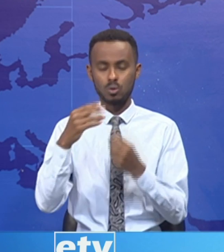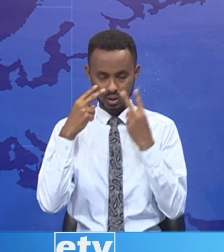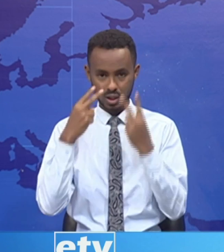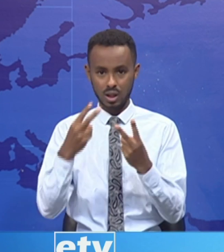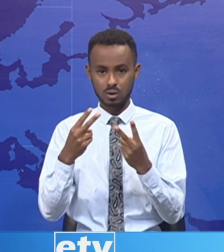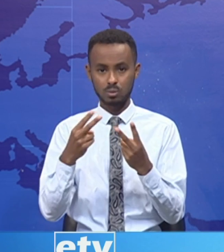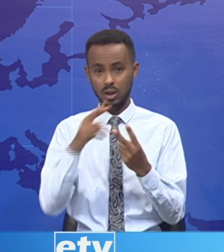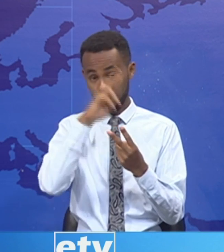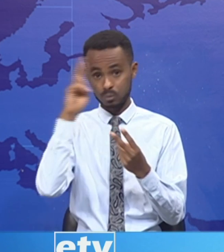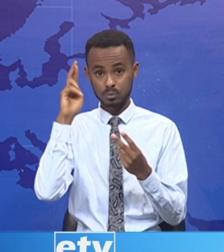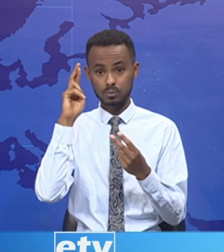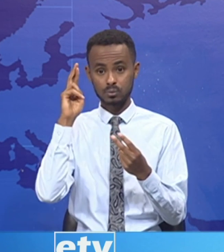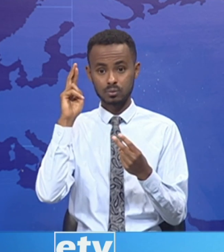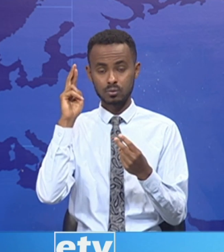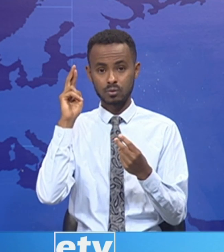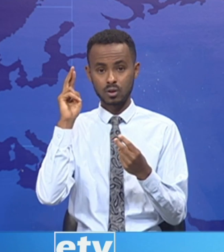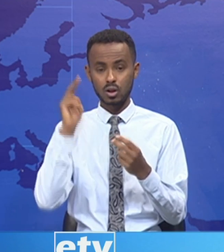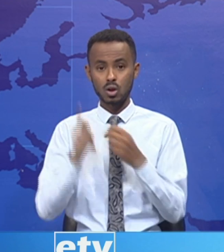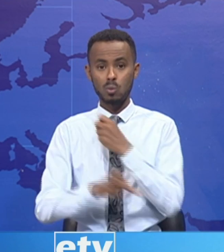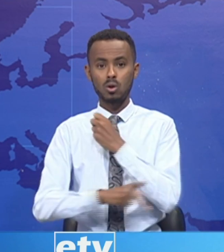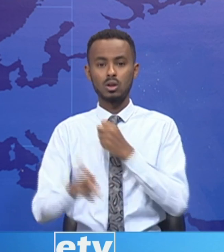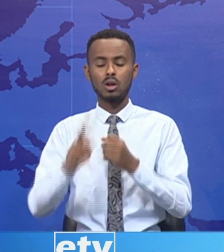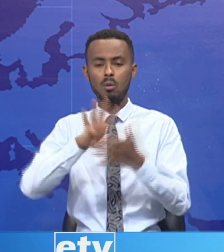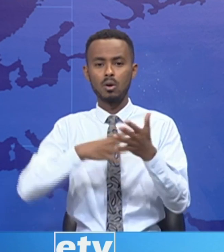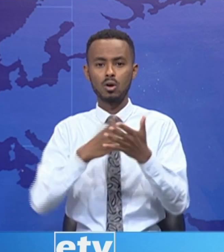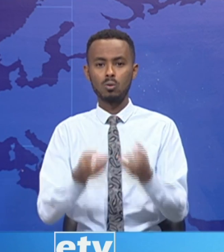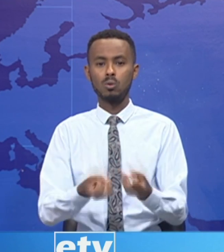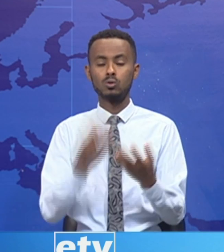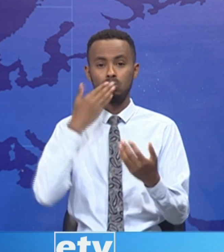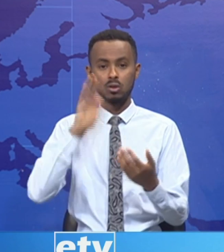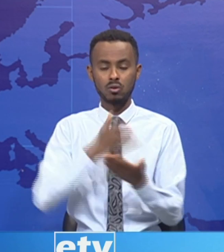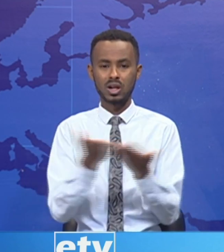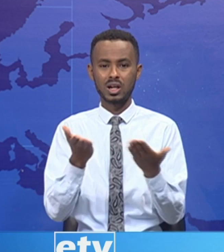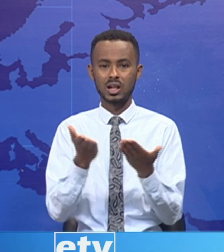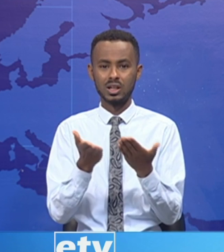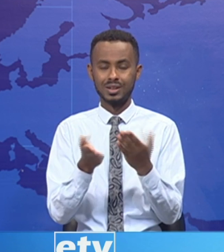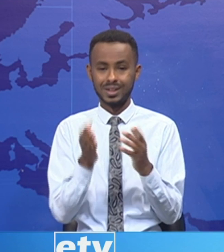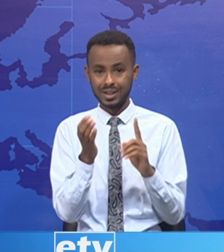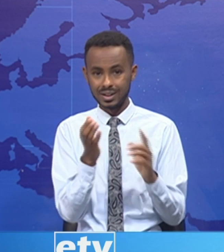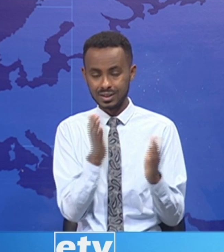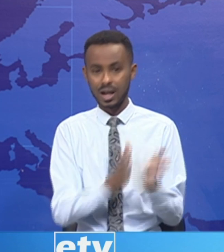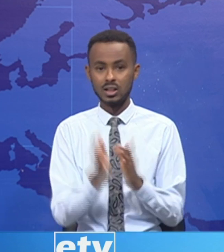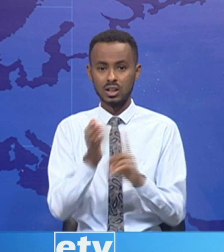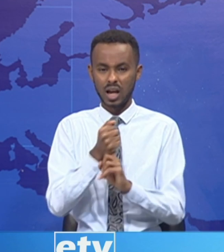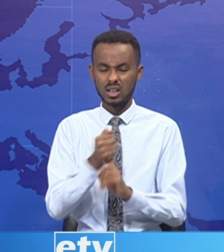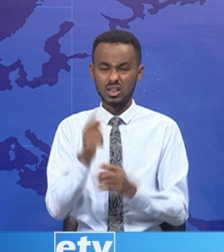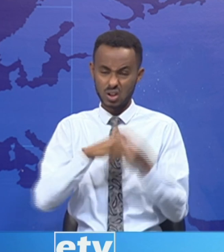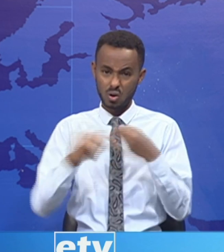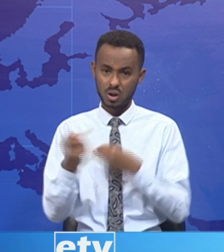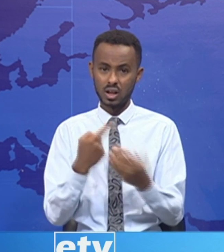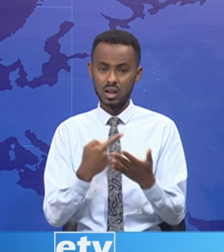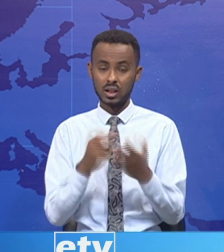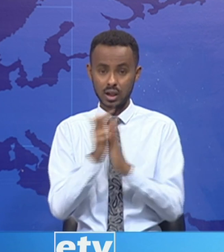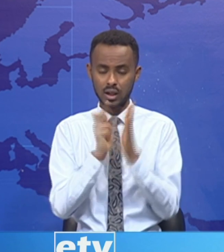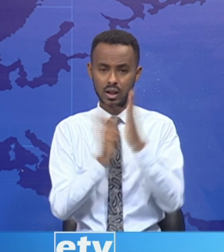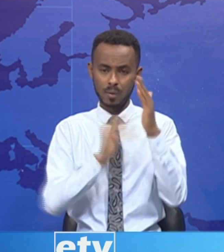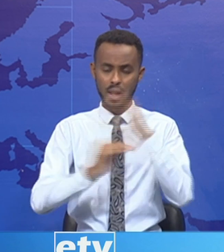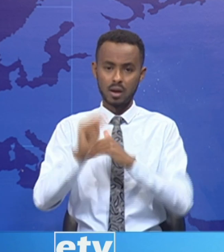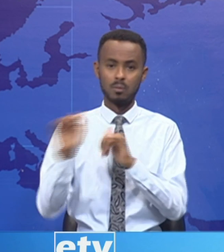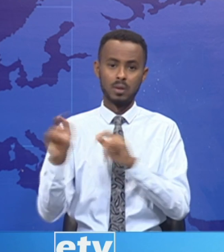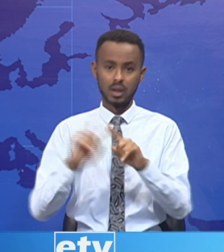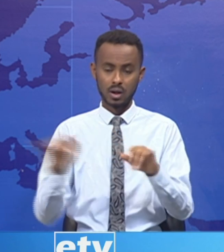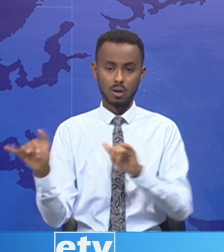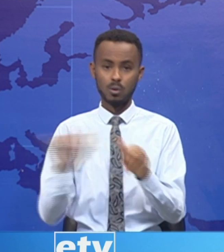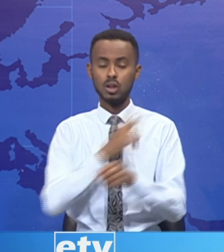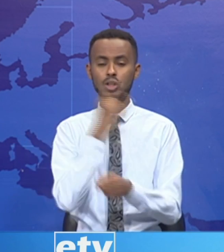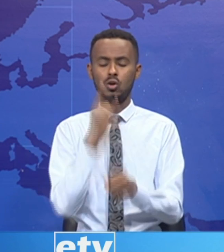ምክንያቱም የፖለቲካ መድረኩ በብዙ መጥፎ ነገሮች የተሸበበ ስለሆነ ሶ የህግ የበላይነት በተለይ ደግሞ